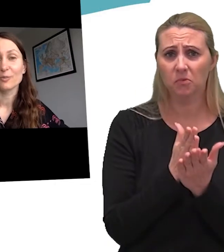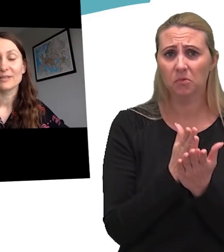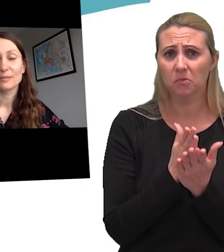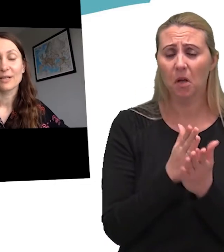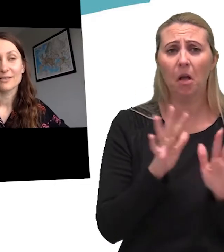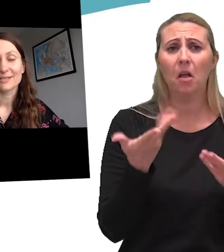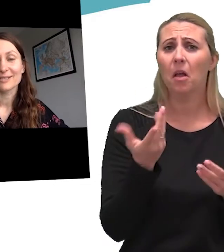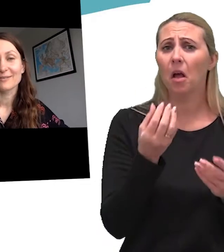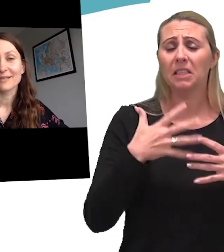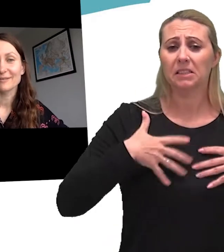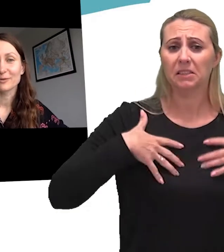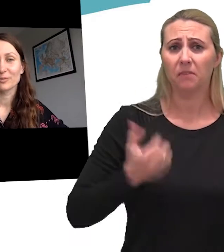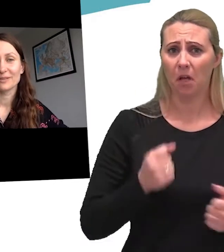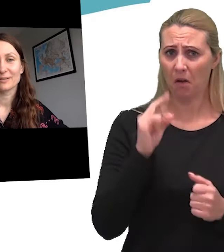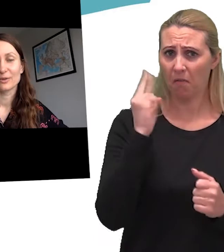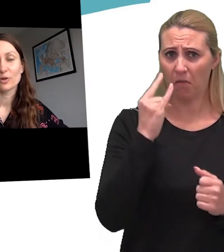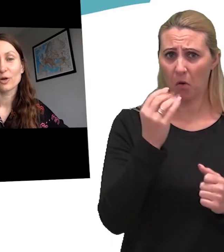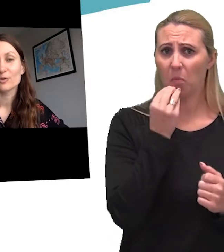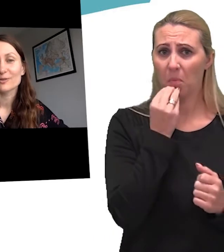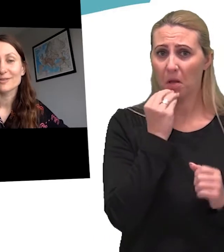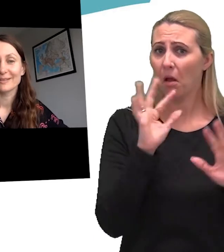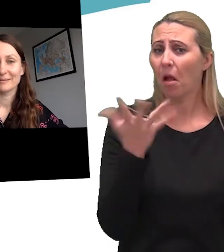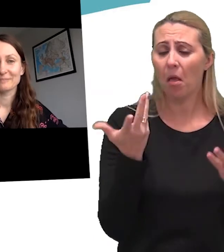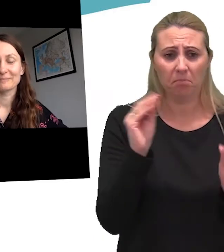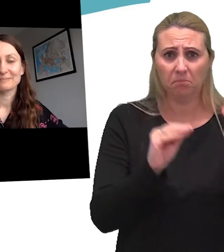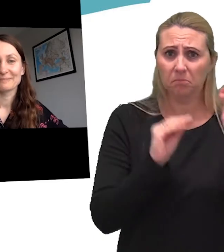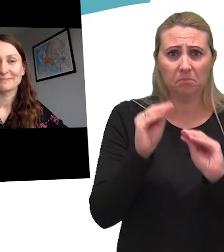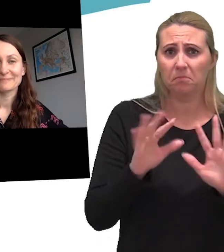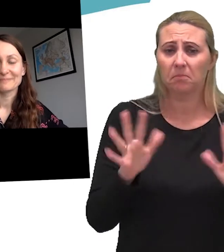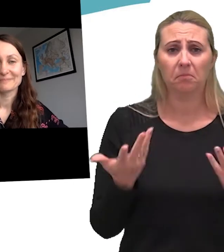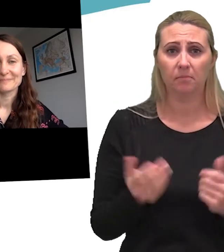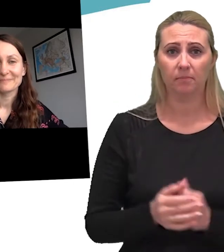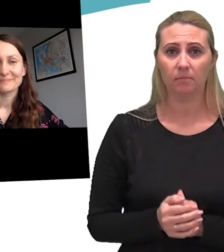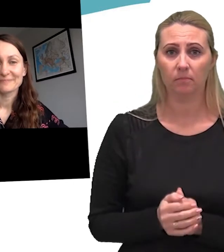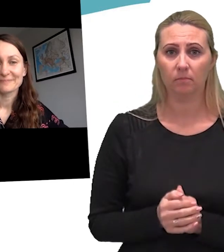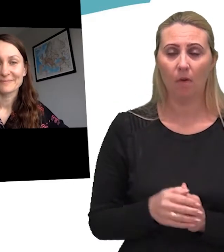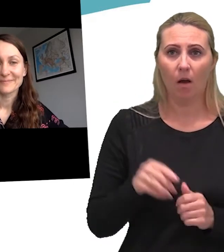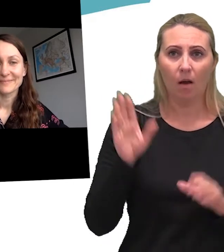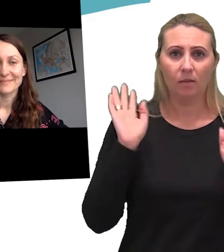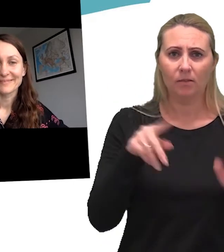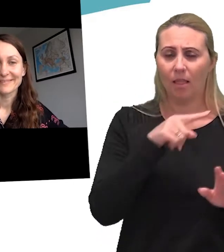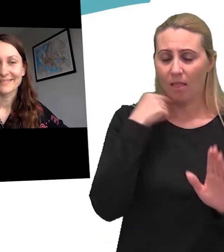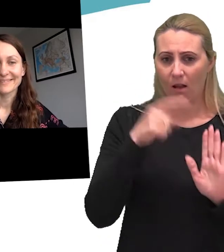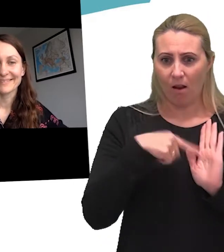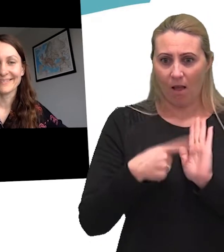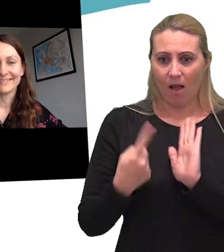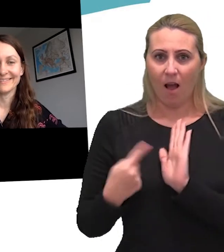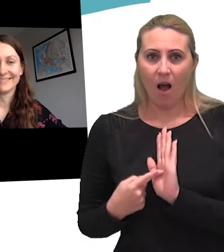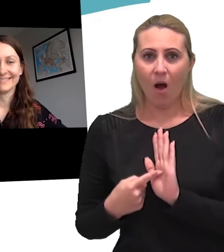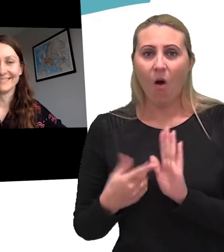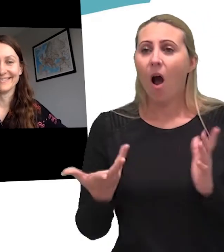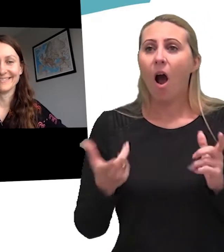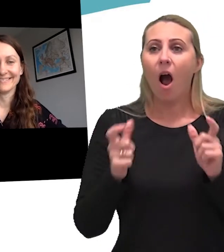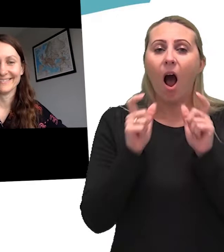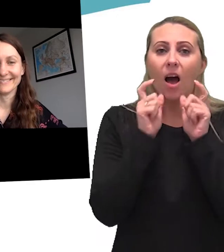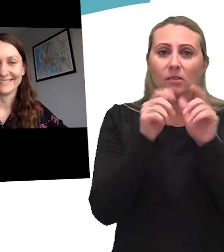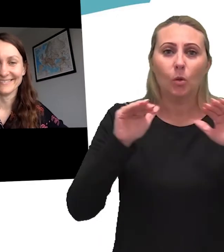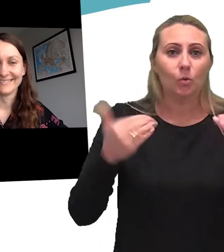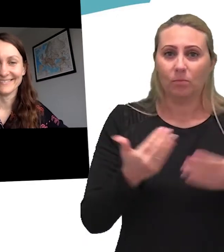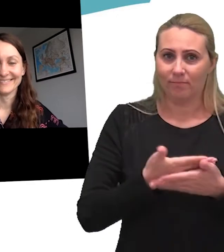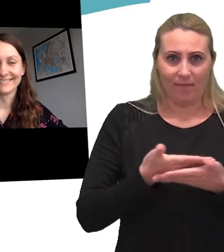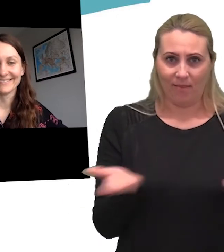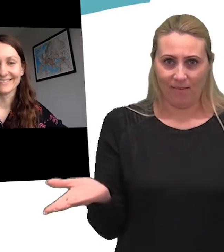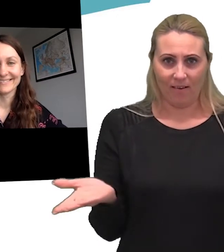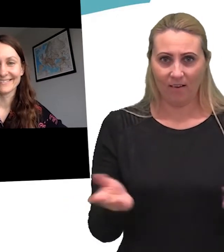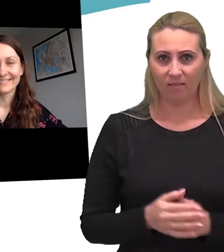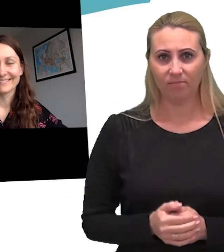Kas yra vaikų mityba, kas yra sveika vaikų mityba, iš ko jis susideda? O čia labai daug klausimų, į kurio nėra trumpo